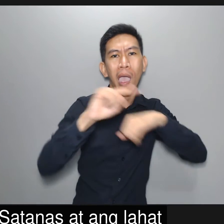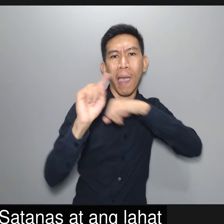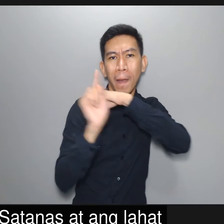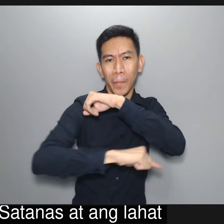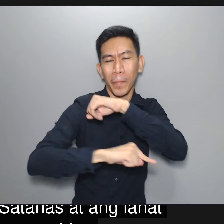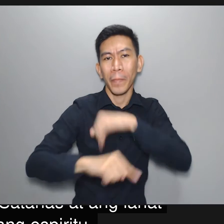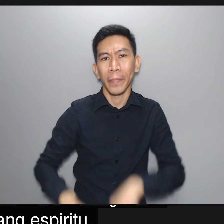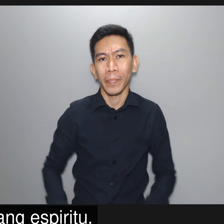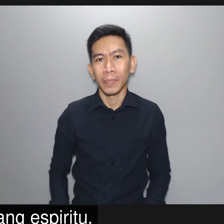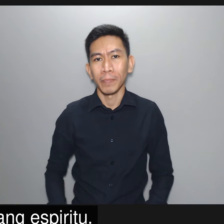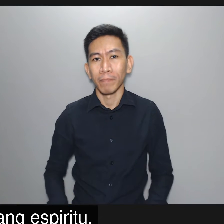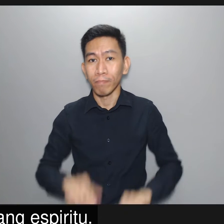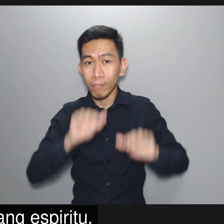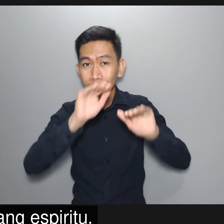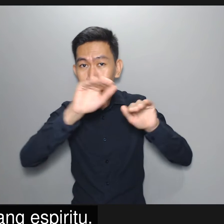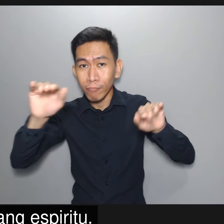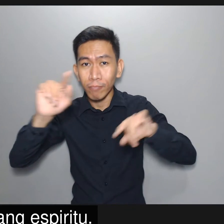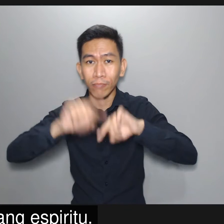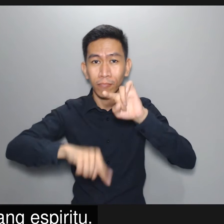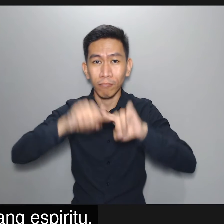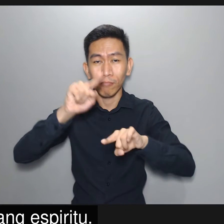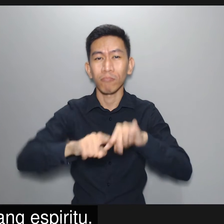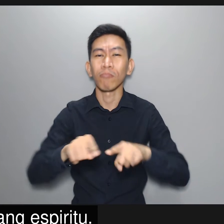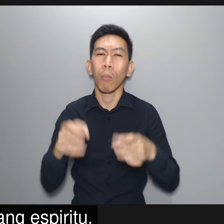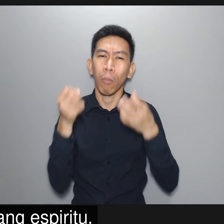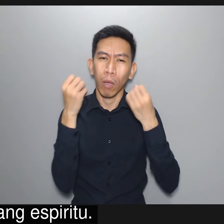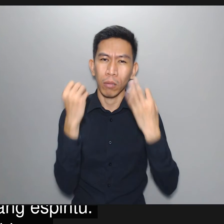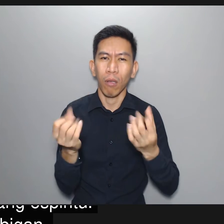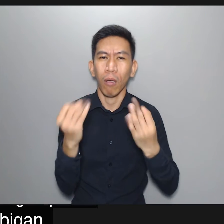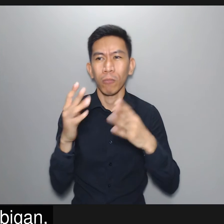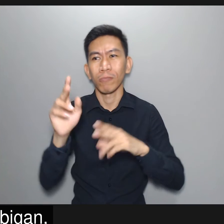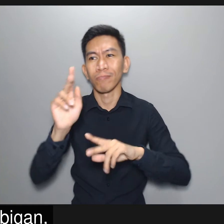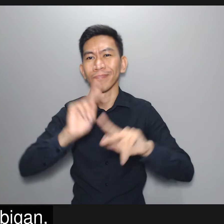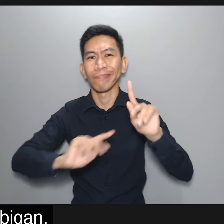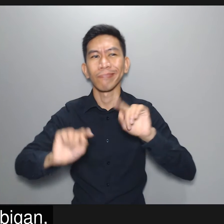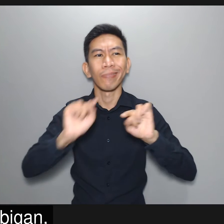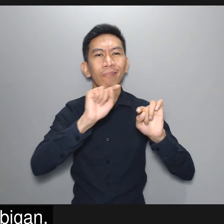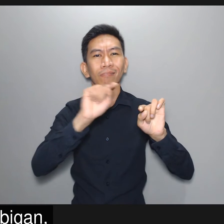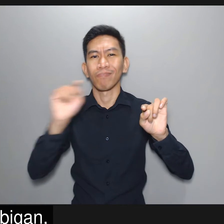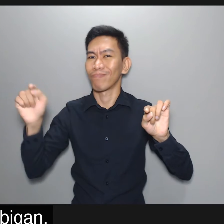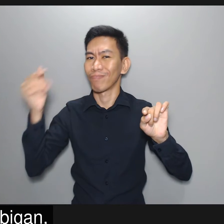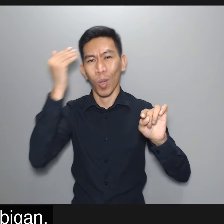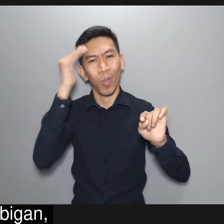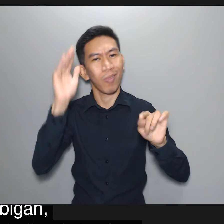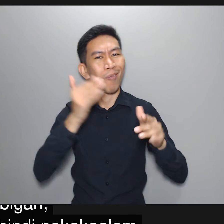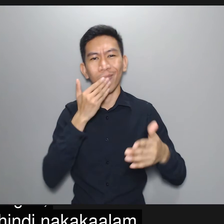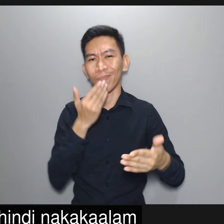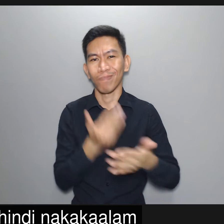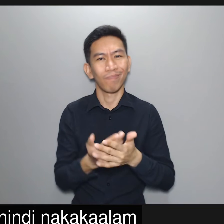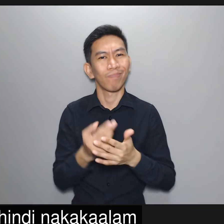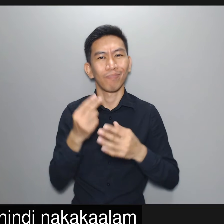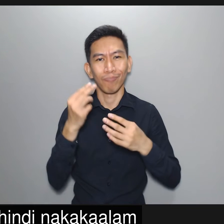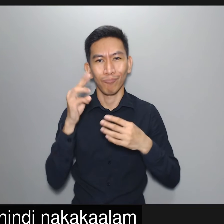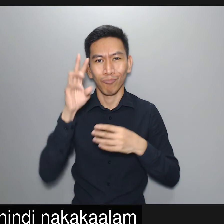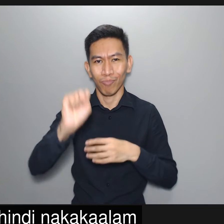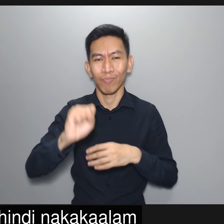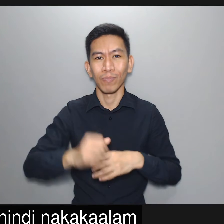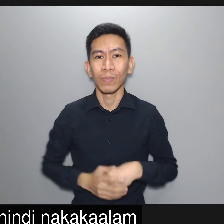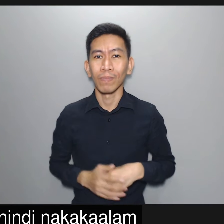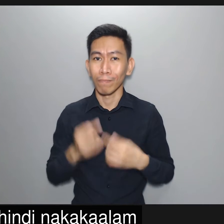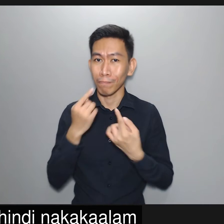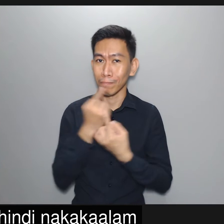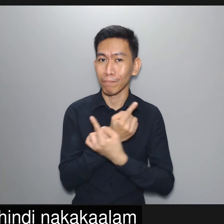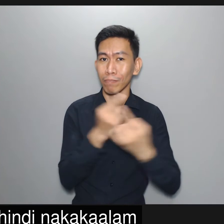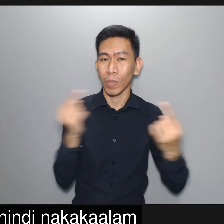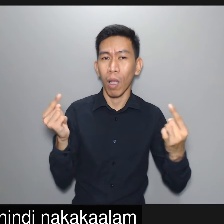Mga kaibigan, maraming tao ang hindi nakakaalam ng magandang balitang ito. Nagsasagawa pa rin